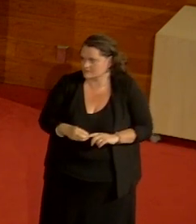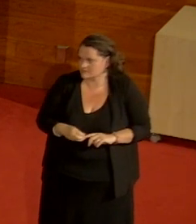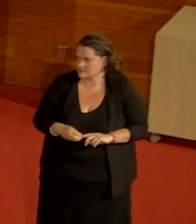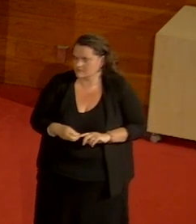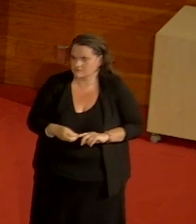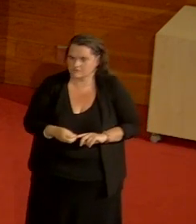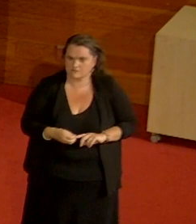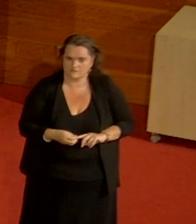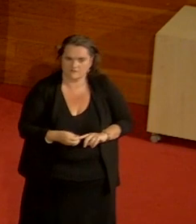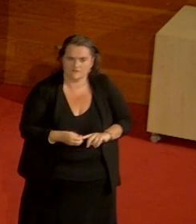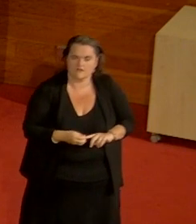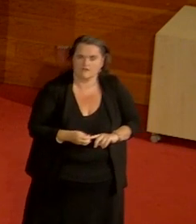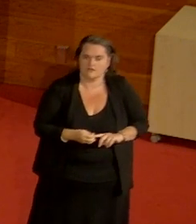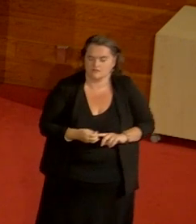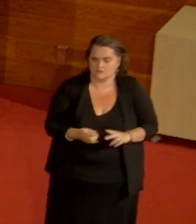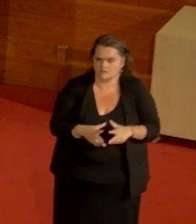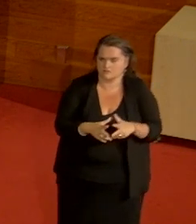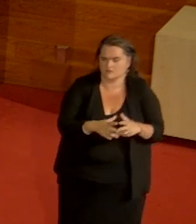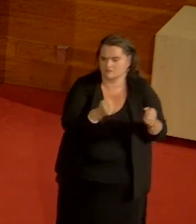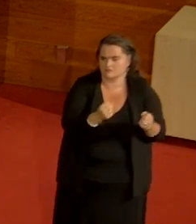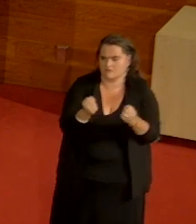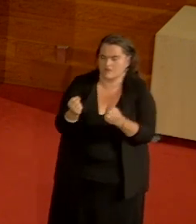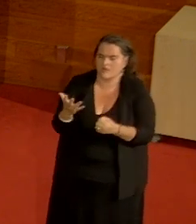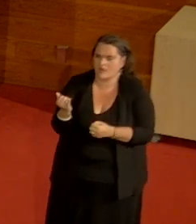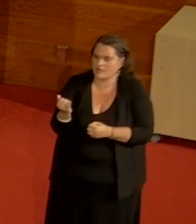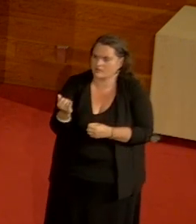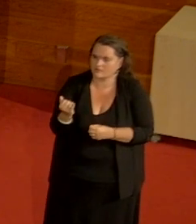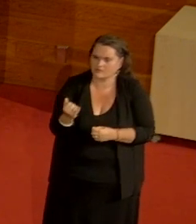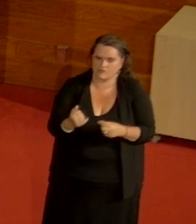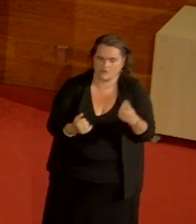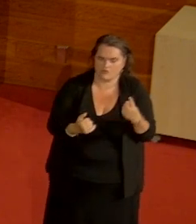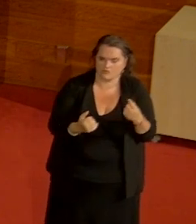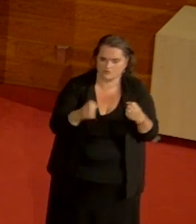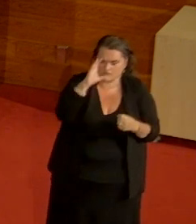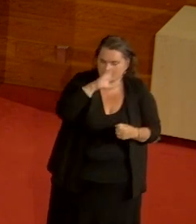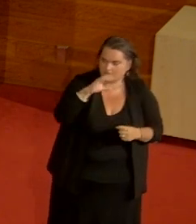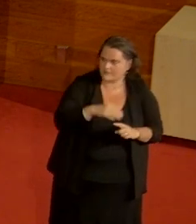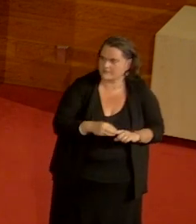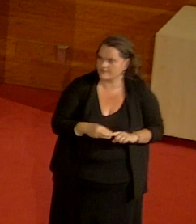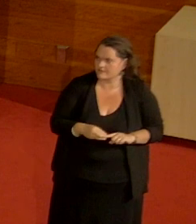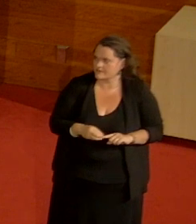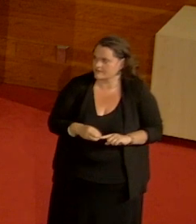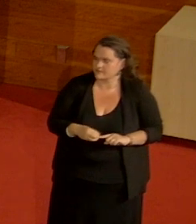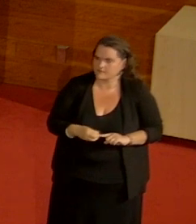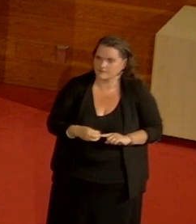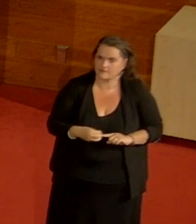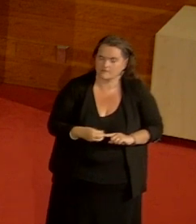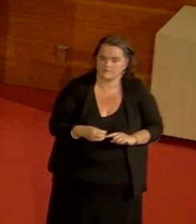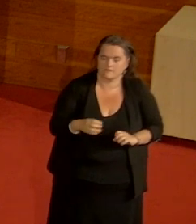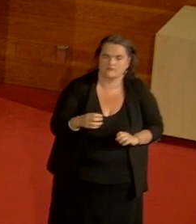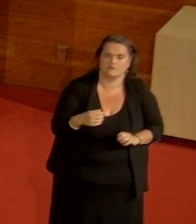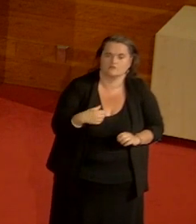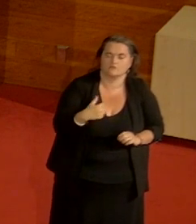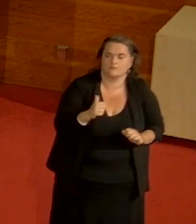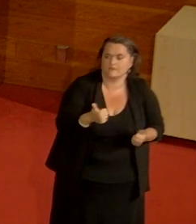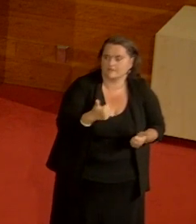determin dos Pilares en nuestra sociedad que son muy importantes uno es la ciencia la ciencia y tener cuando empecemos a